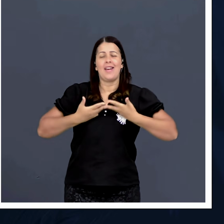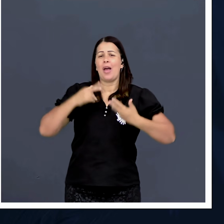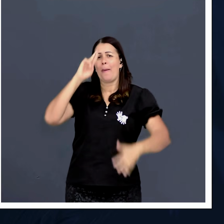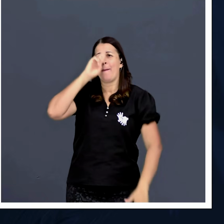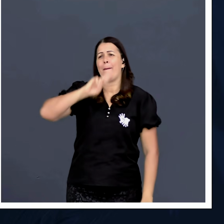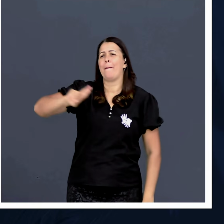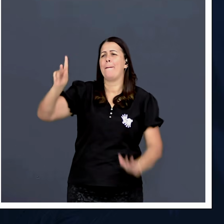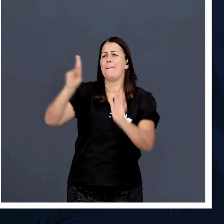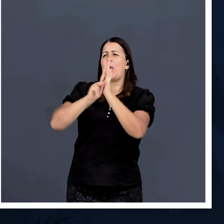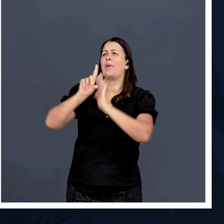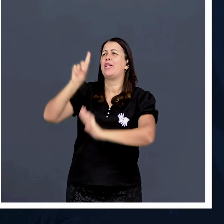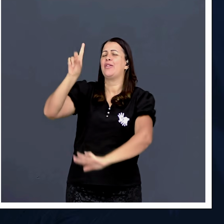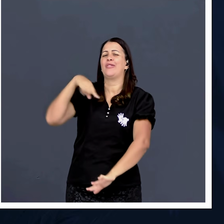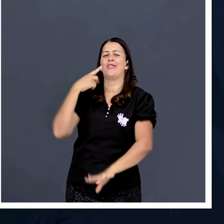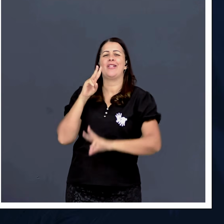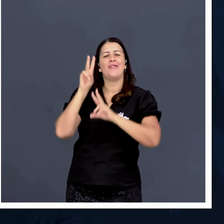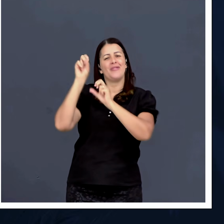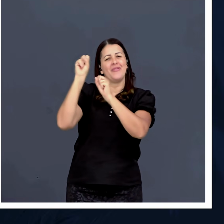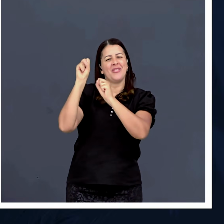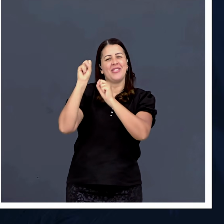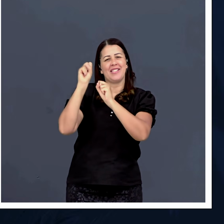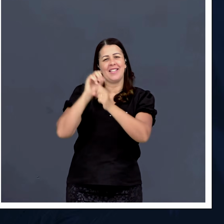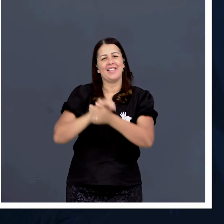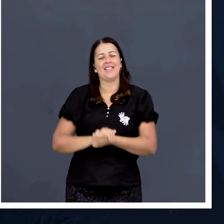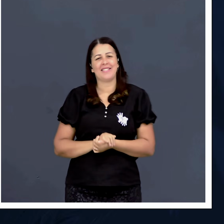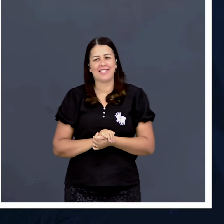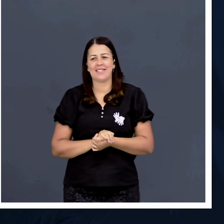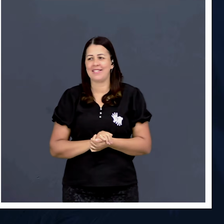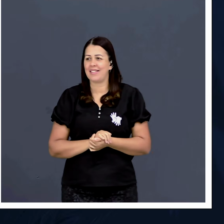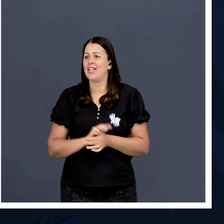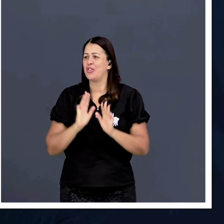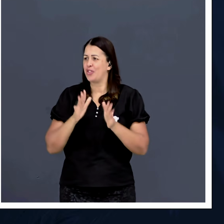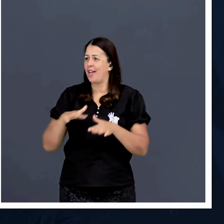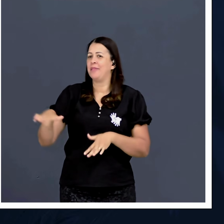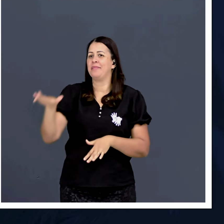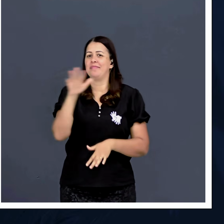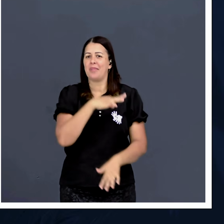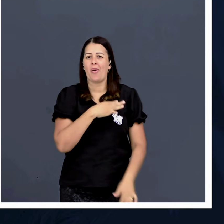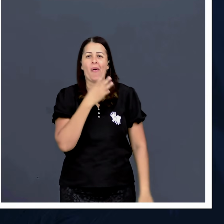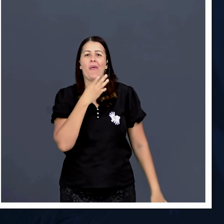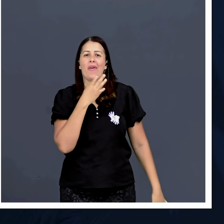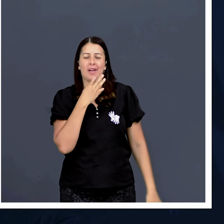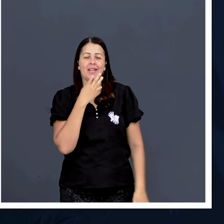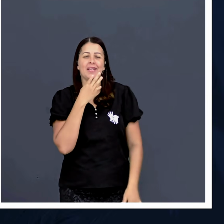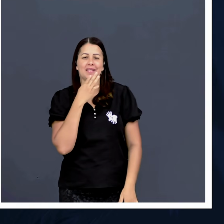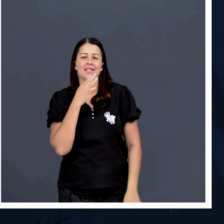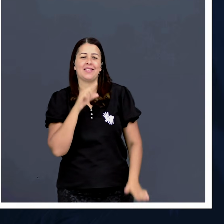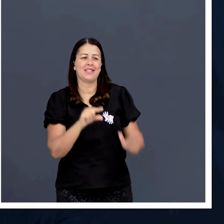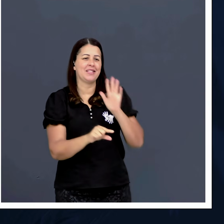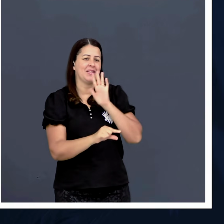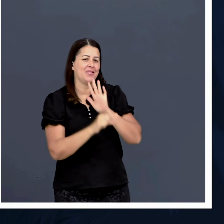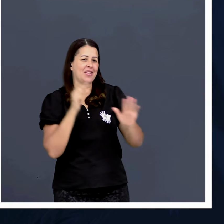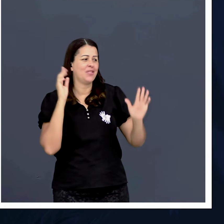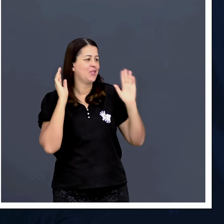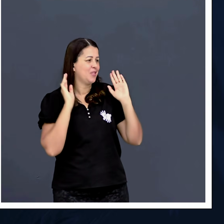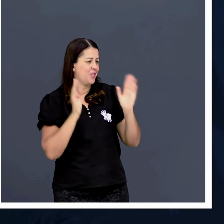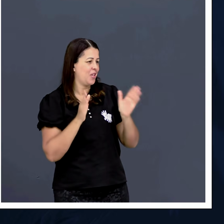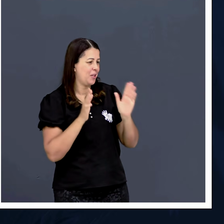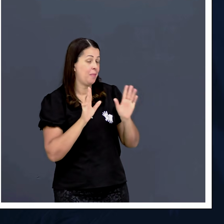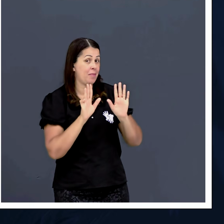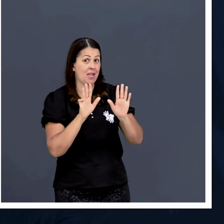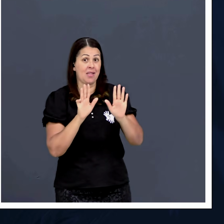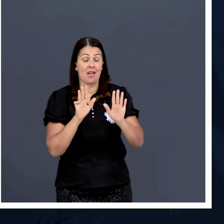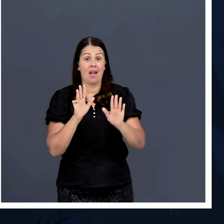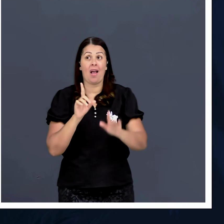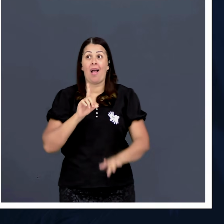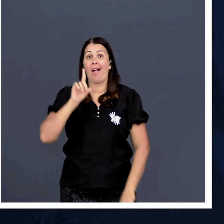nossa força. Tá vendo? A maioria de nós aqui conhece essa passagem. Mas a alegria do